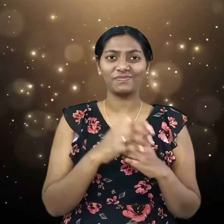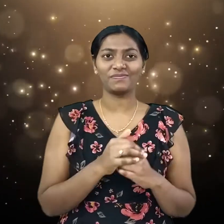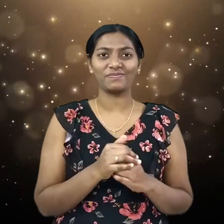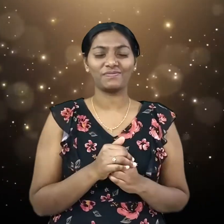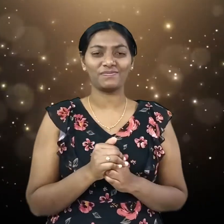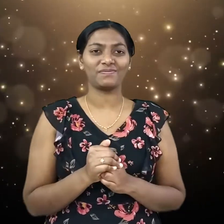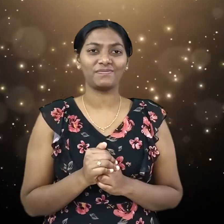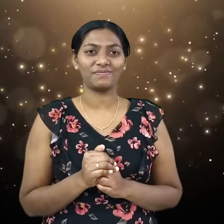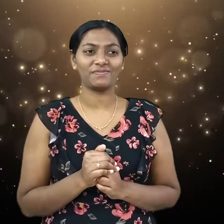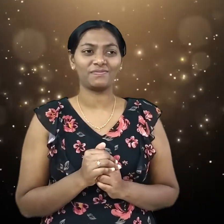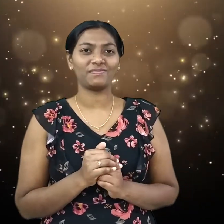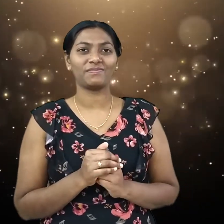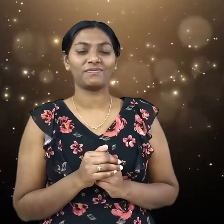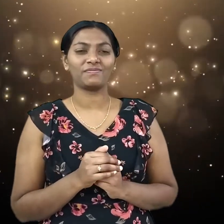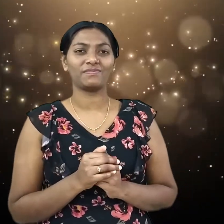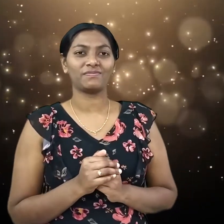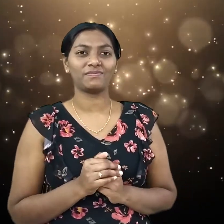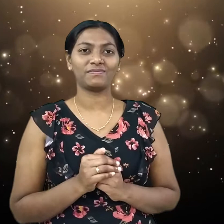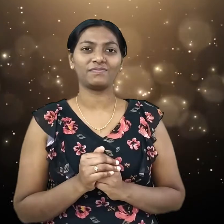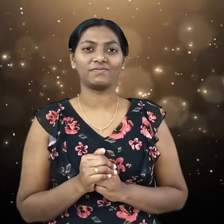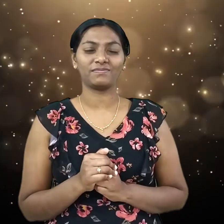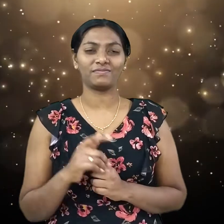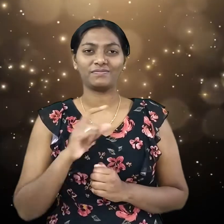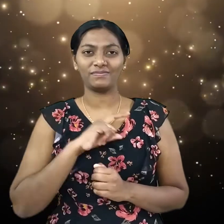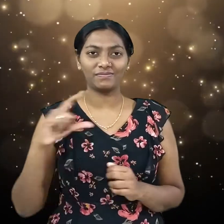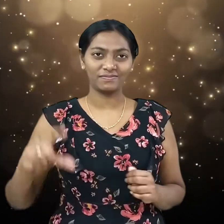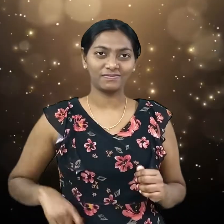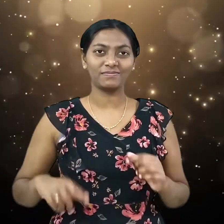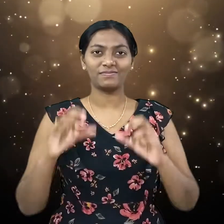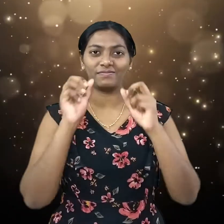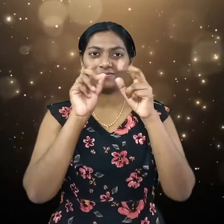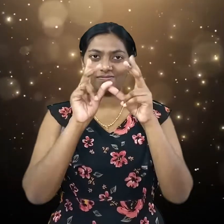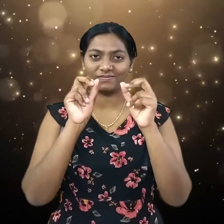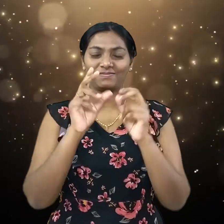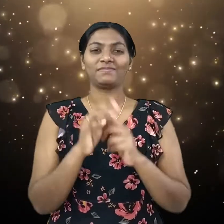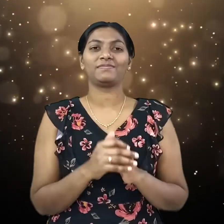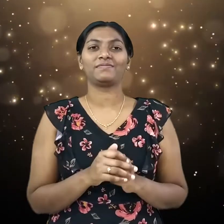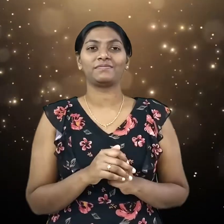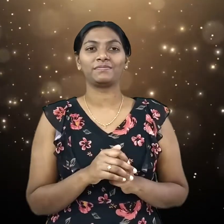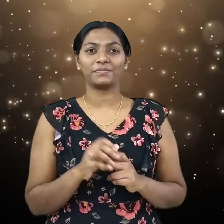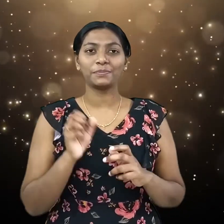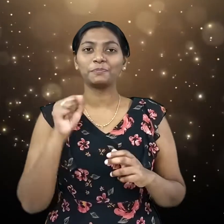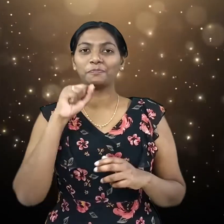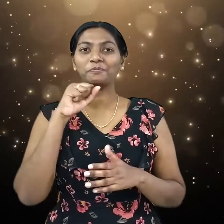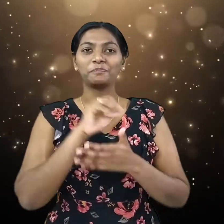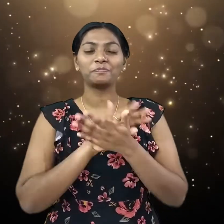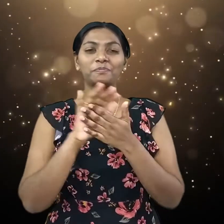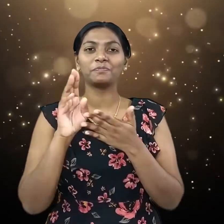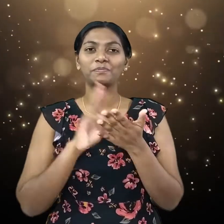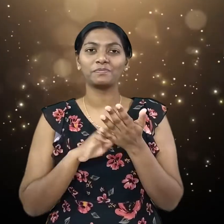रहा है। ओह, दिस इज ब्यूटीफुल। ओह लॉर्ड, ओके,